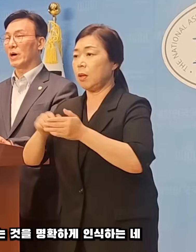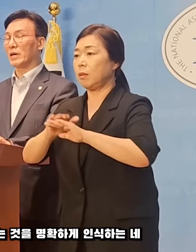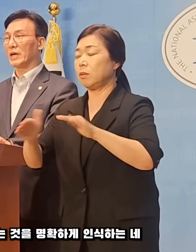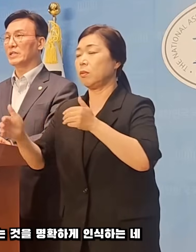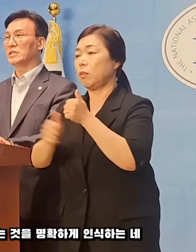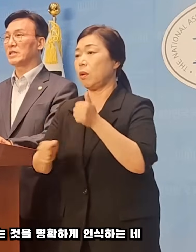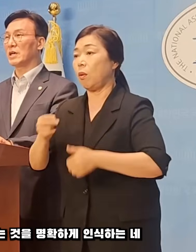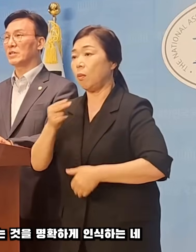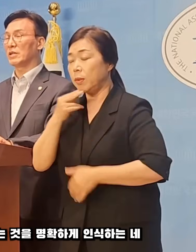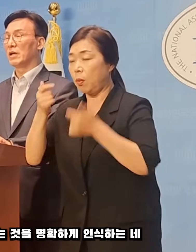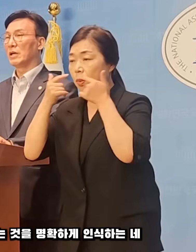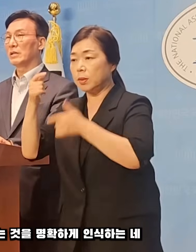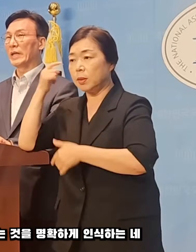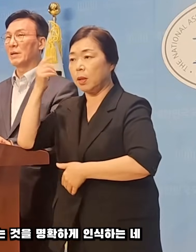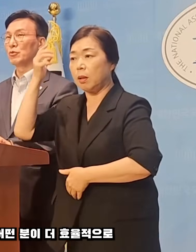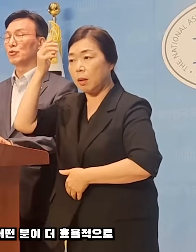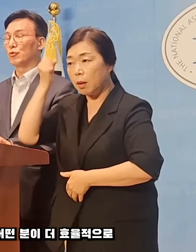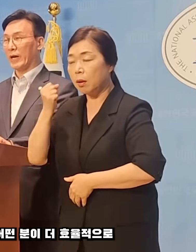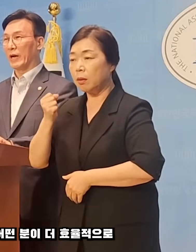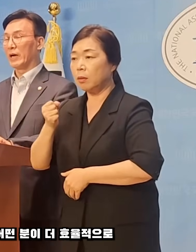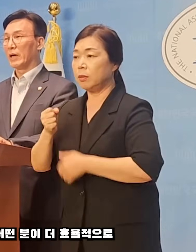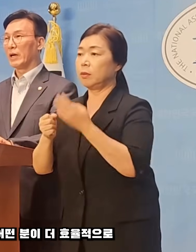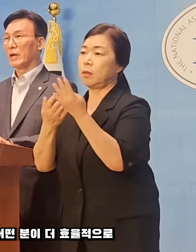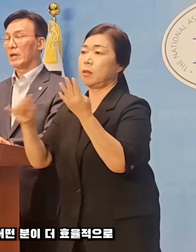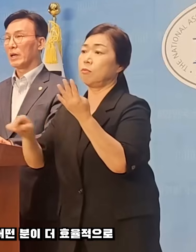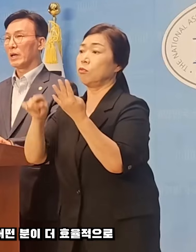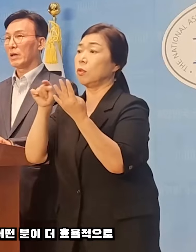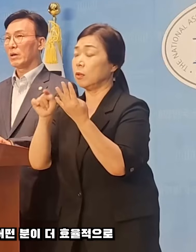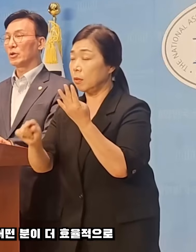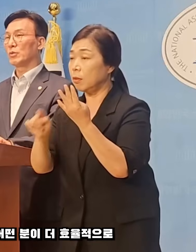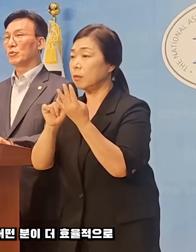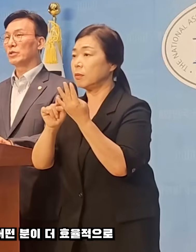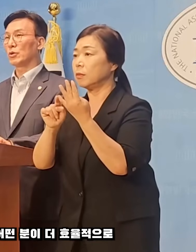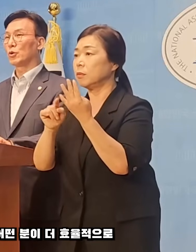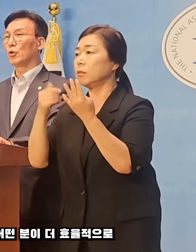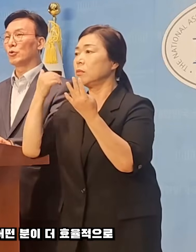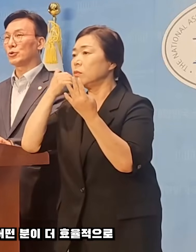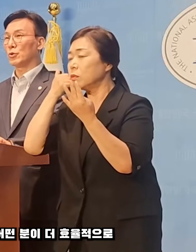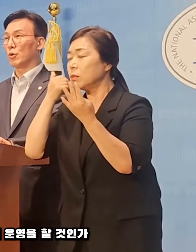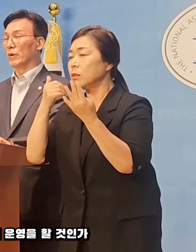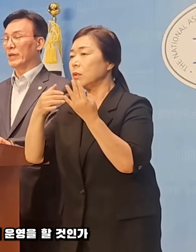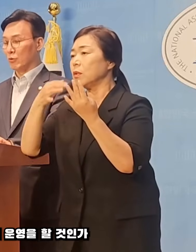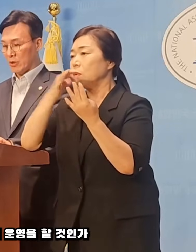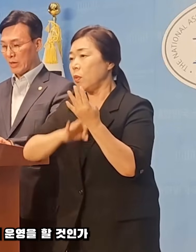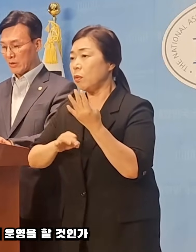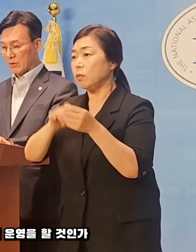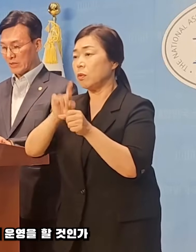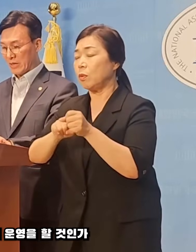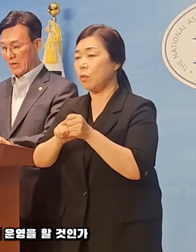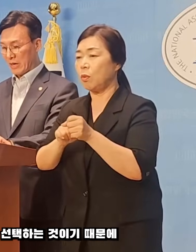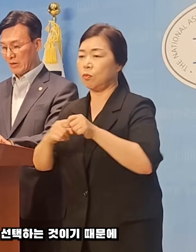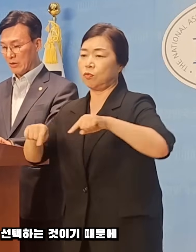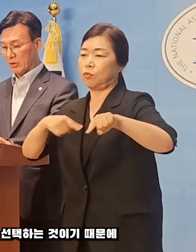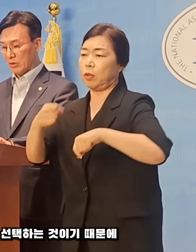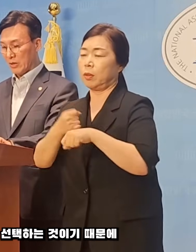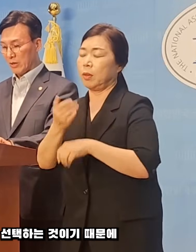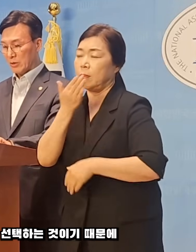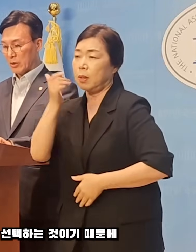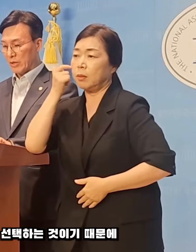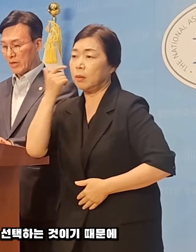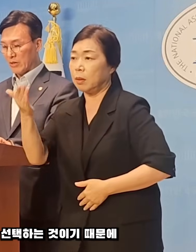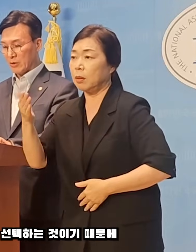것을 명확하게 인식하는 네 분 중에 어떤 분이 더 효율적으로 원내 운영을 할 것인가 라는